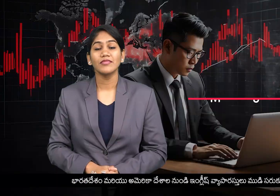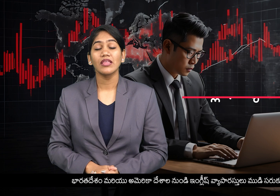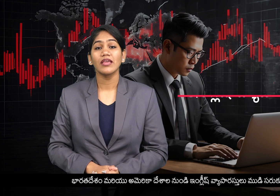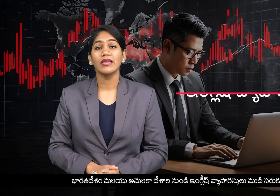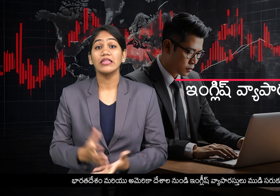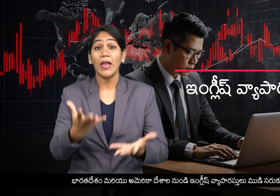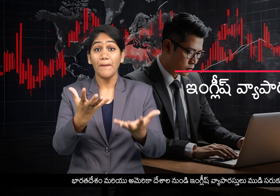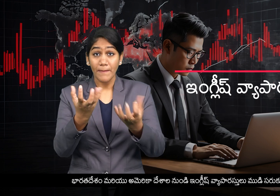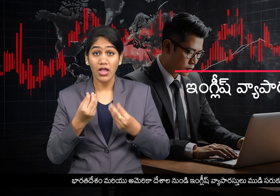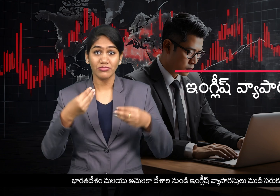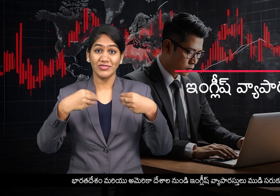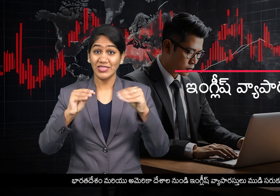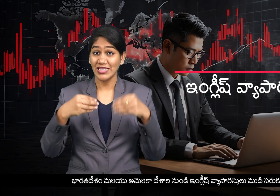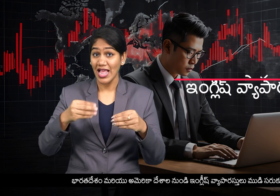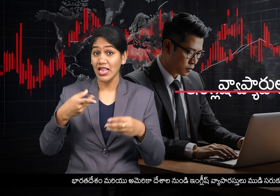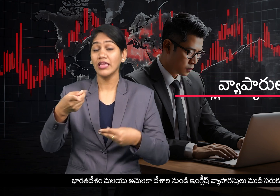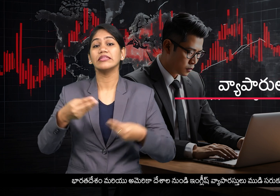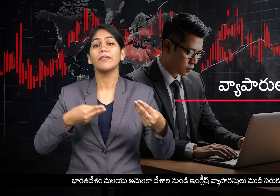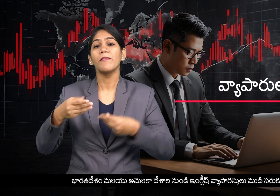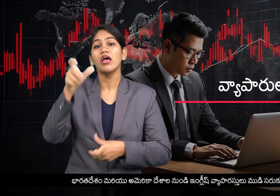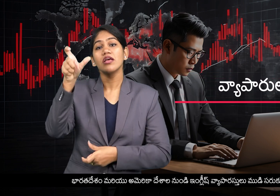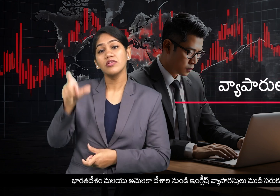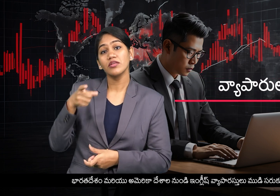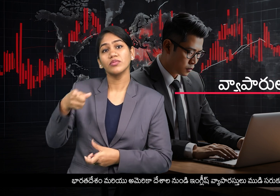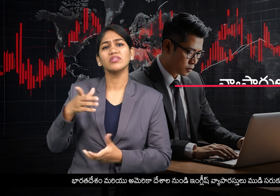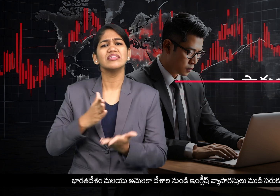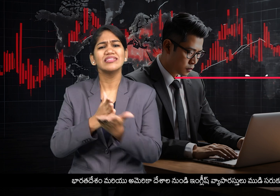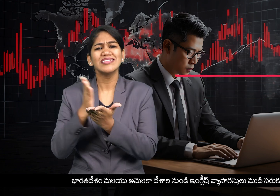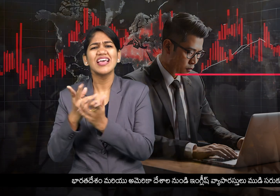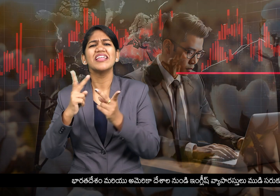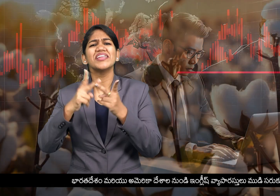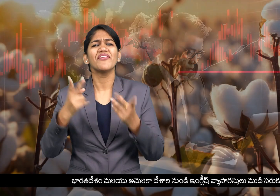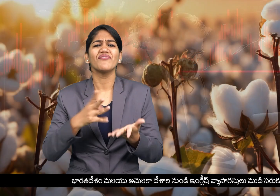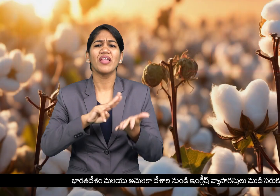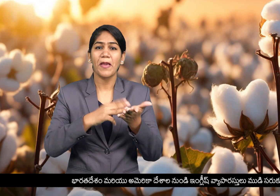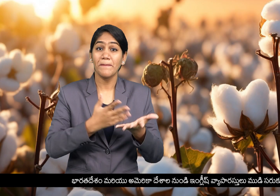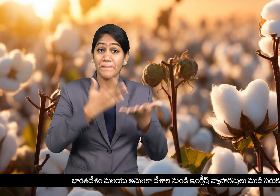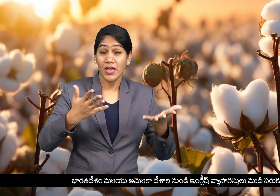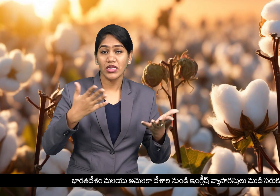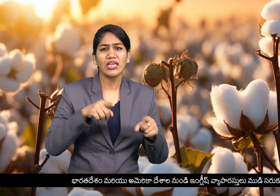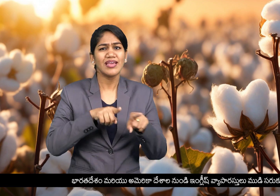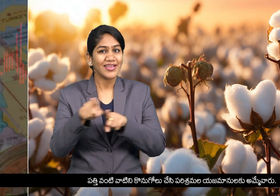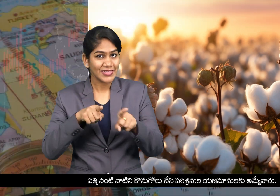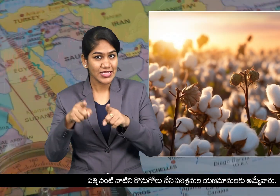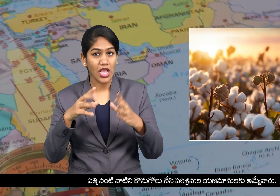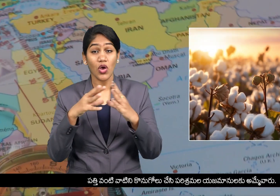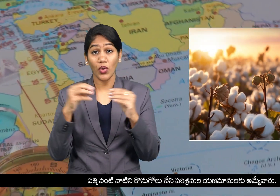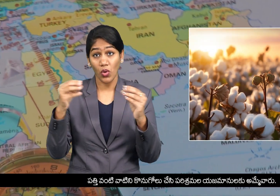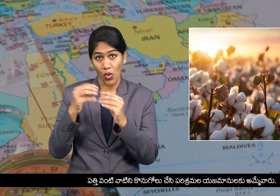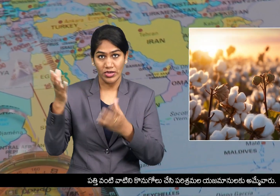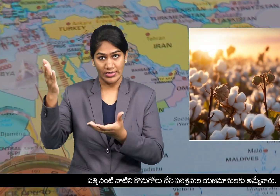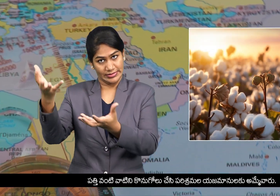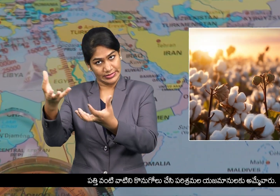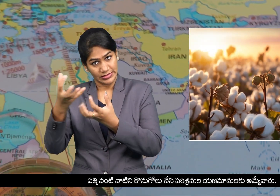భారతదేశం మరియు అమెరికా దేశాల నుండి ఇంగ్లీష్ వ్యాపారస్తులు ముడిసరుకులైన ప్రతి వంటి వాటిని కొనుగోలు